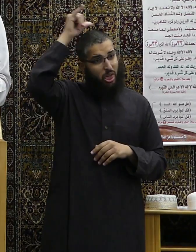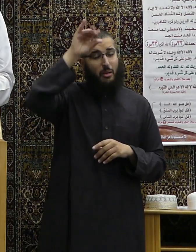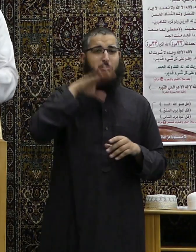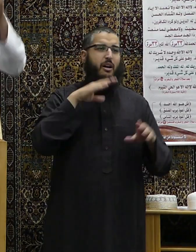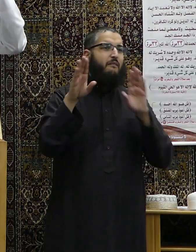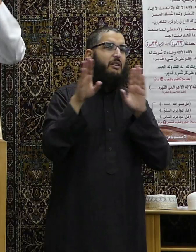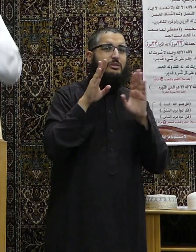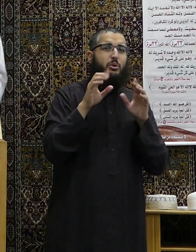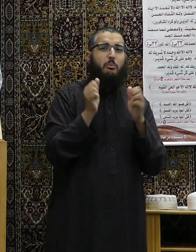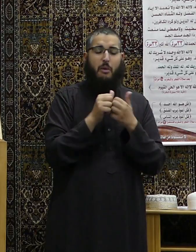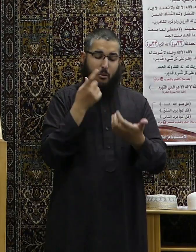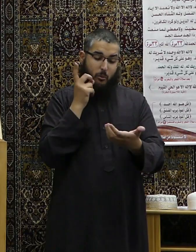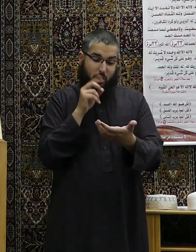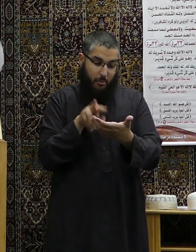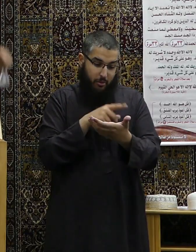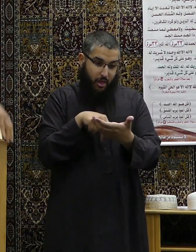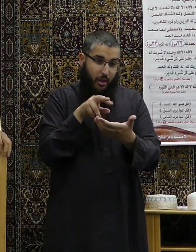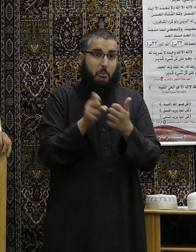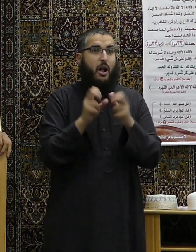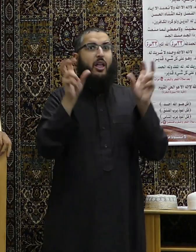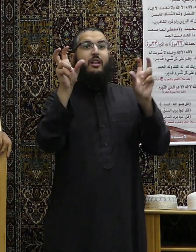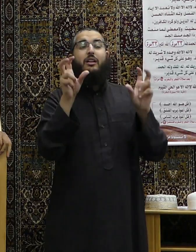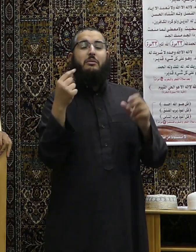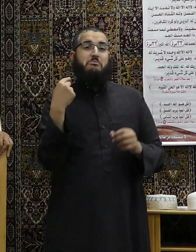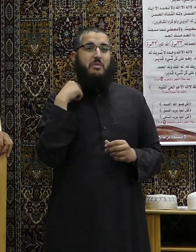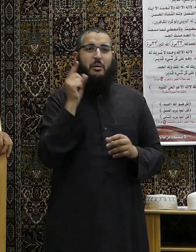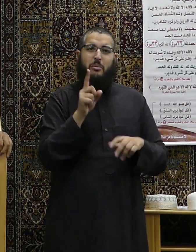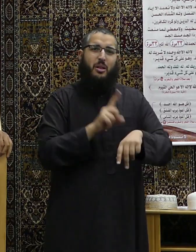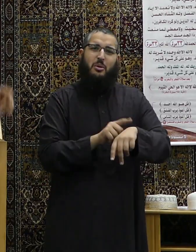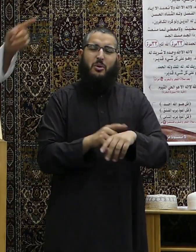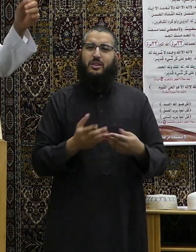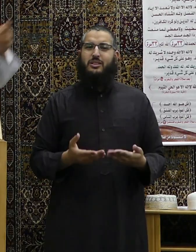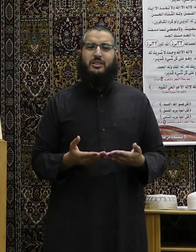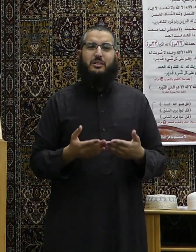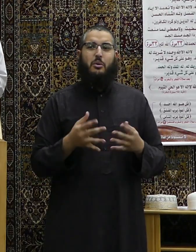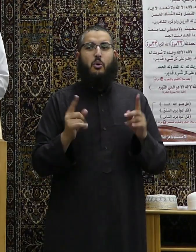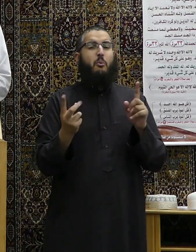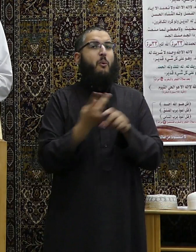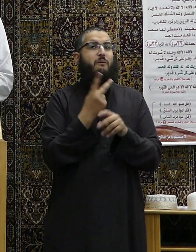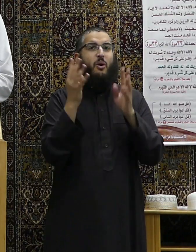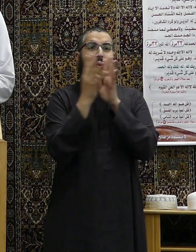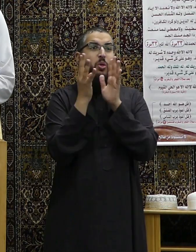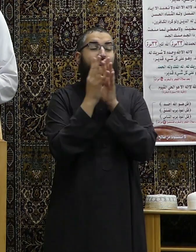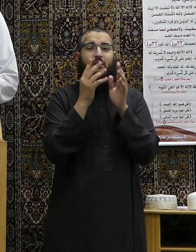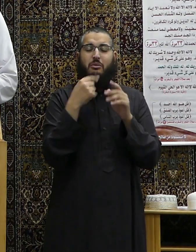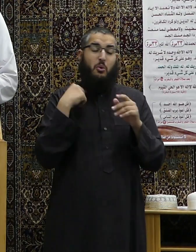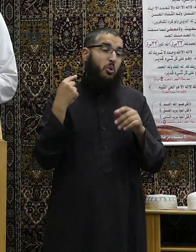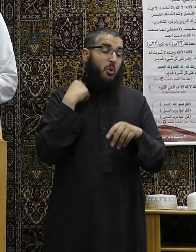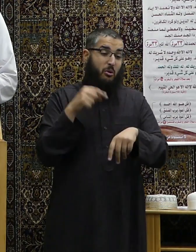sociaux, par votre smartphone, par la télé, par la mauvaise fréquentation qui va tuer votre